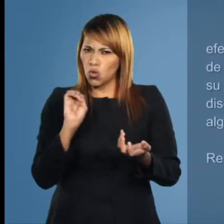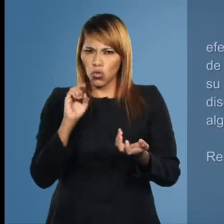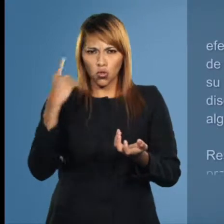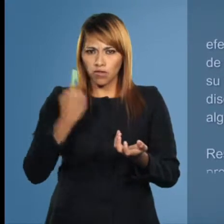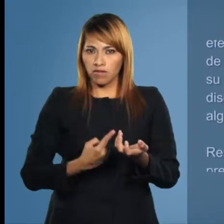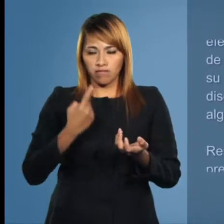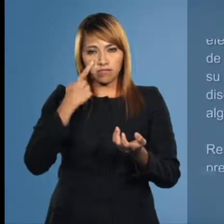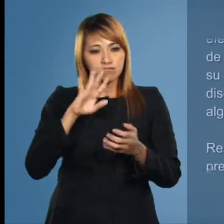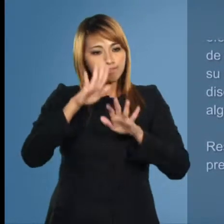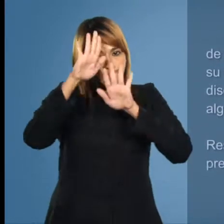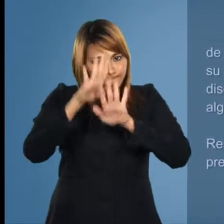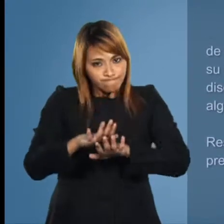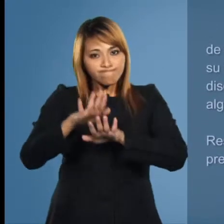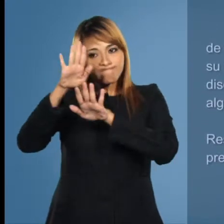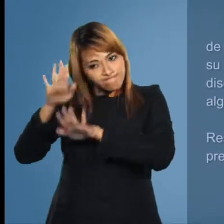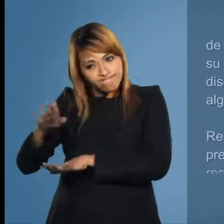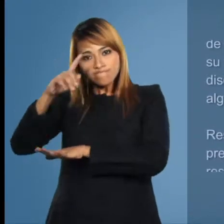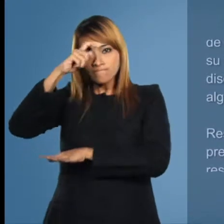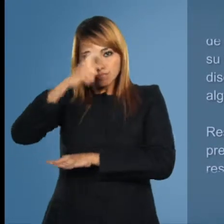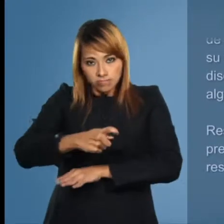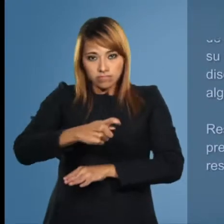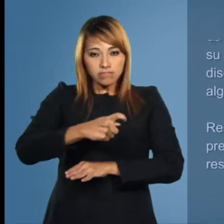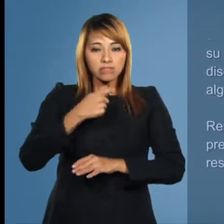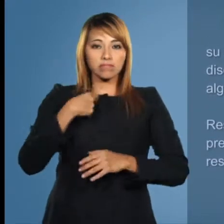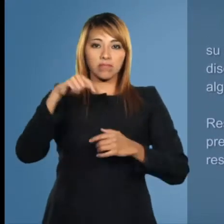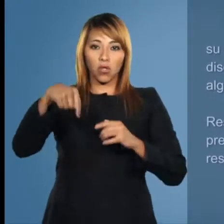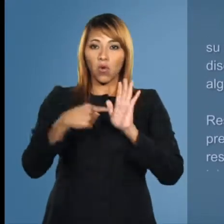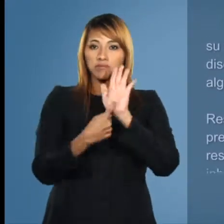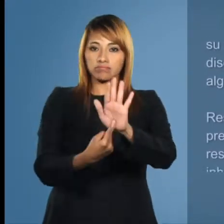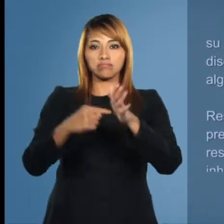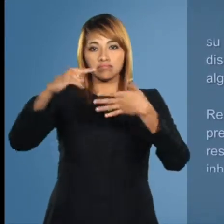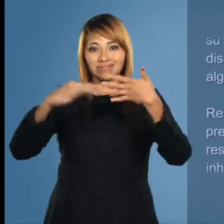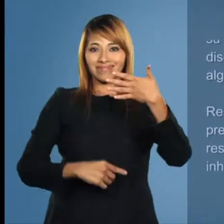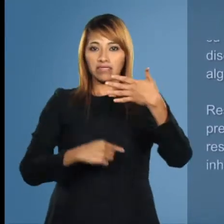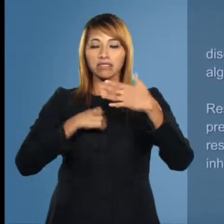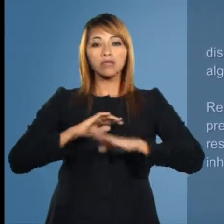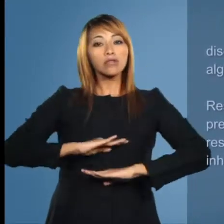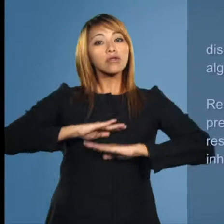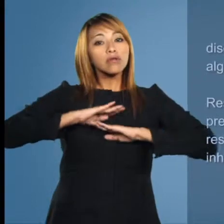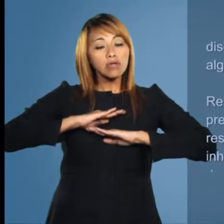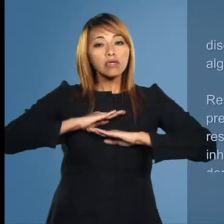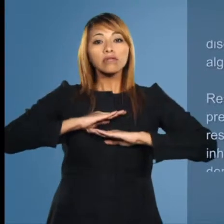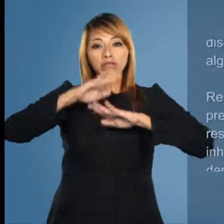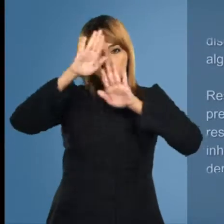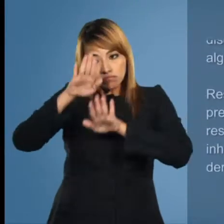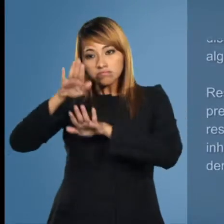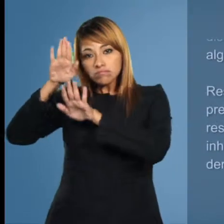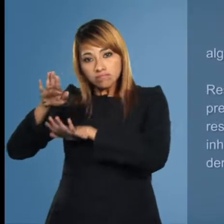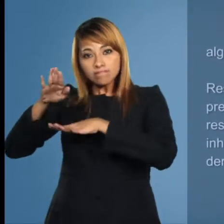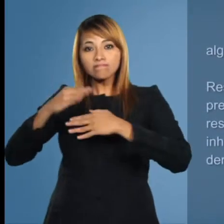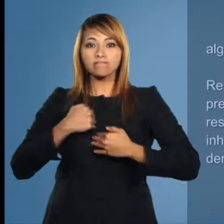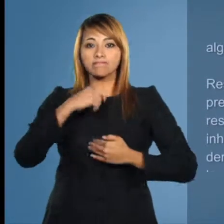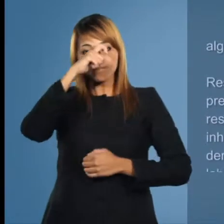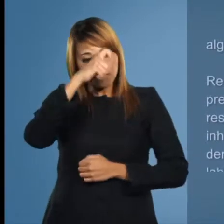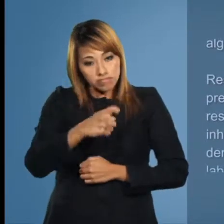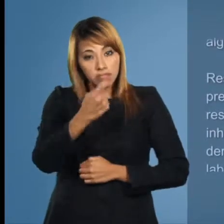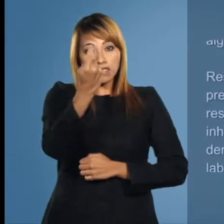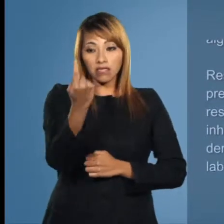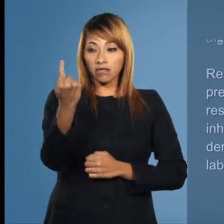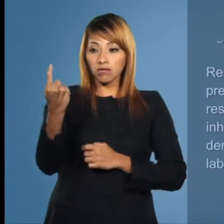alguna. Respeto a la dignidad. La presente ley garantiza el respeto a la dignidad inherente a la persona y